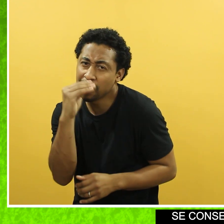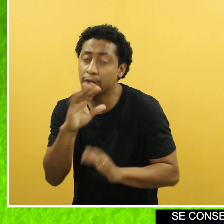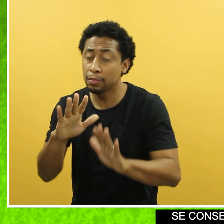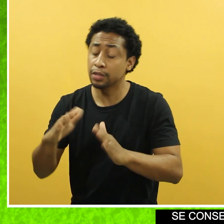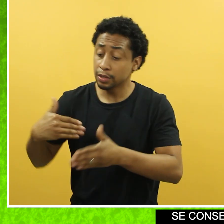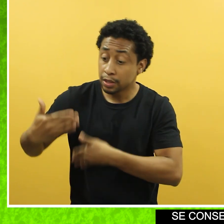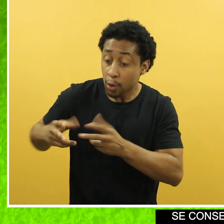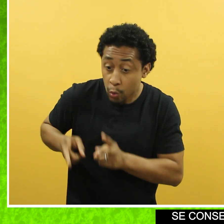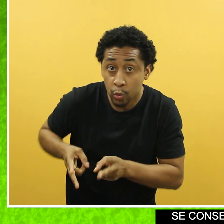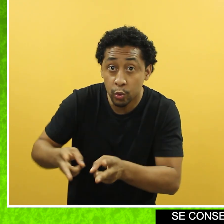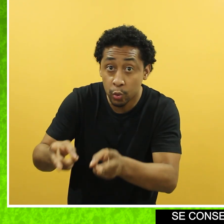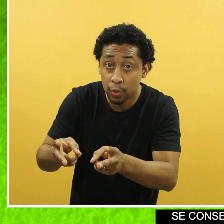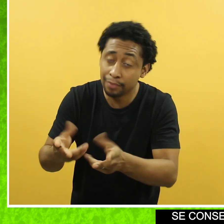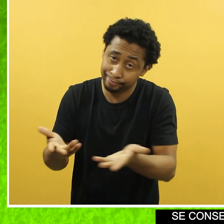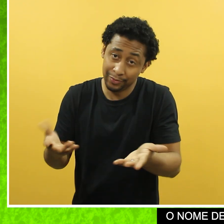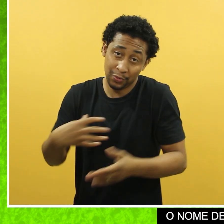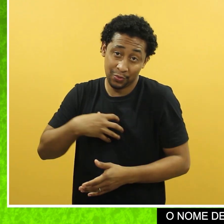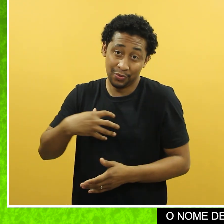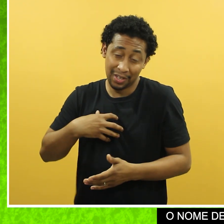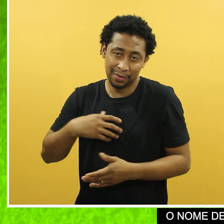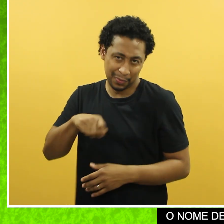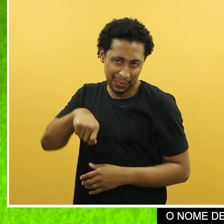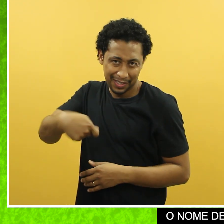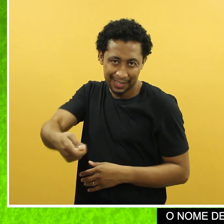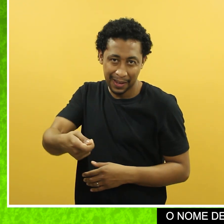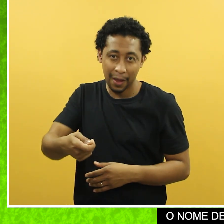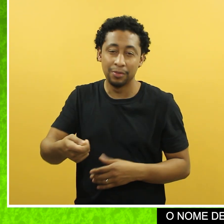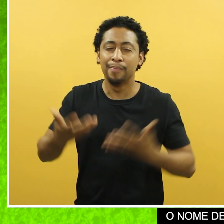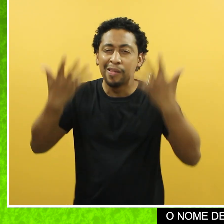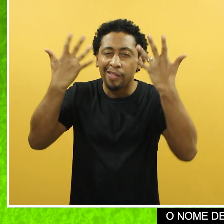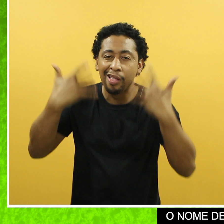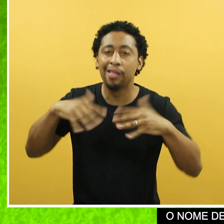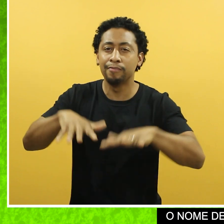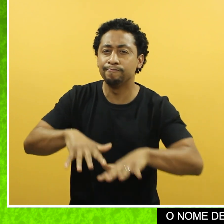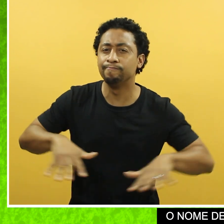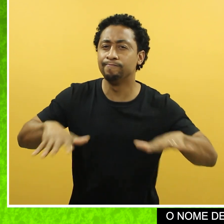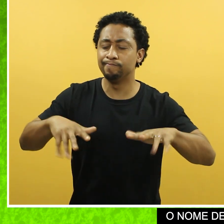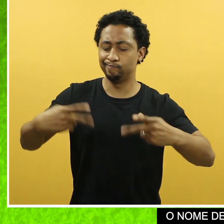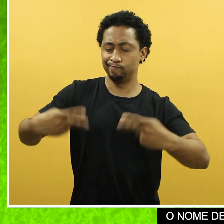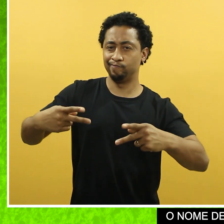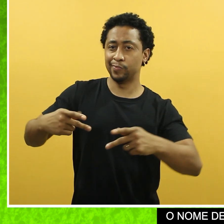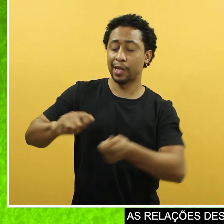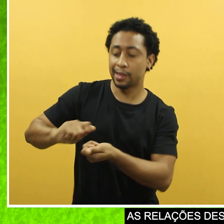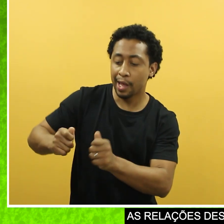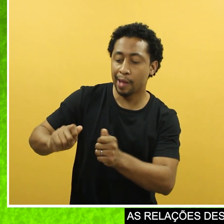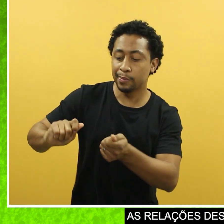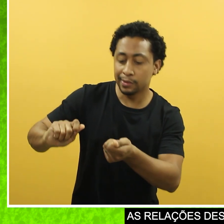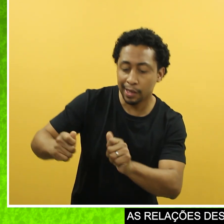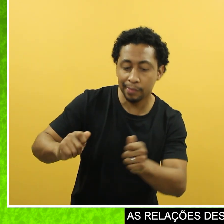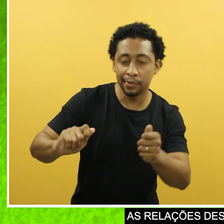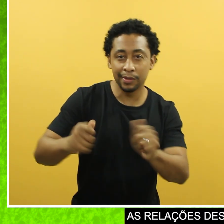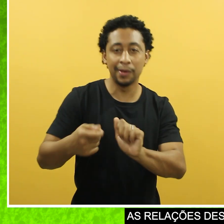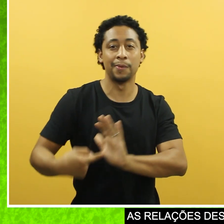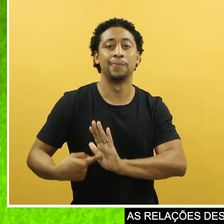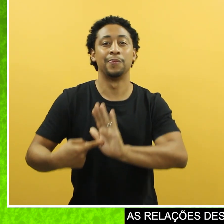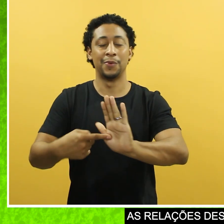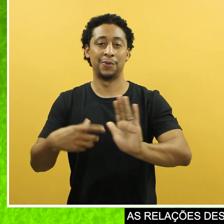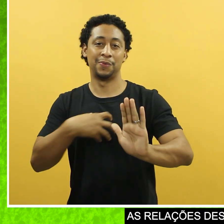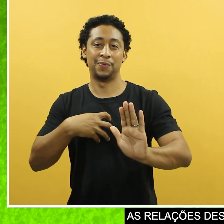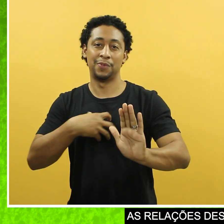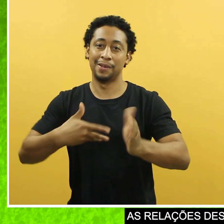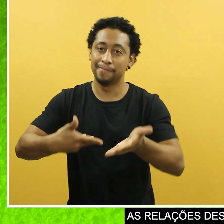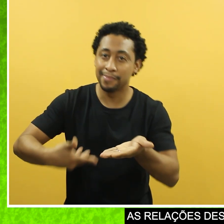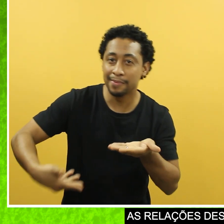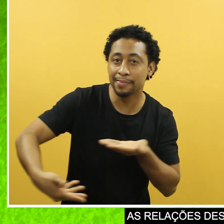se perpetua, se for útil, o nome de seleção natural, para indicar as relações desta